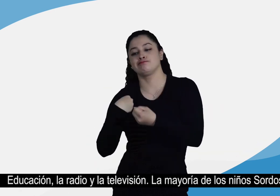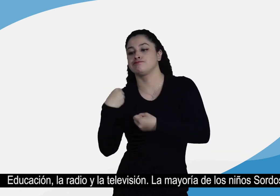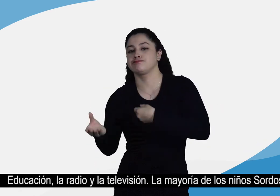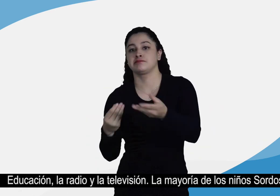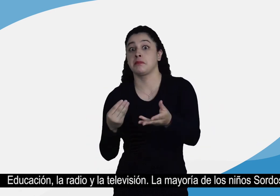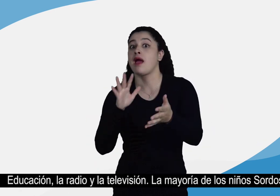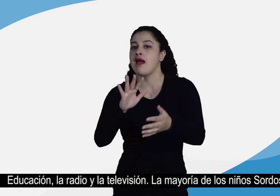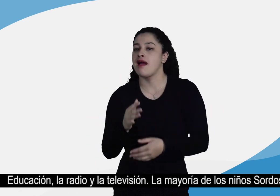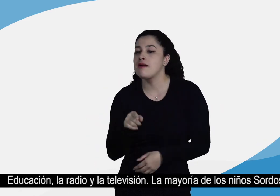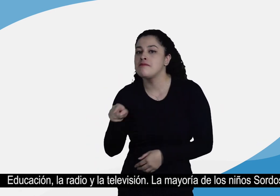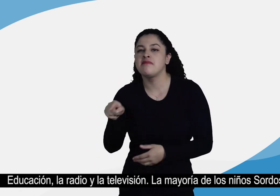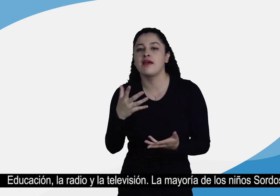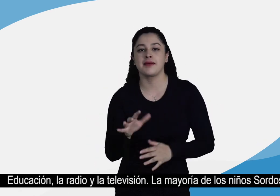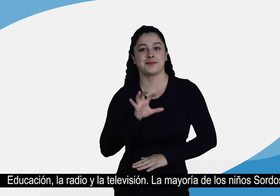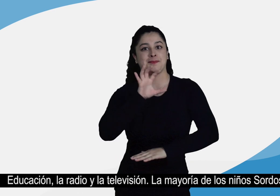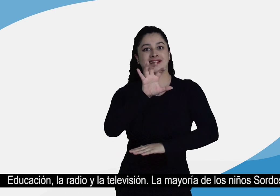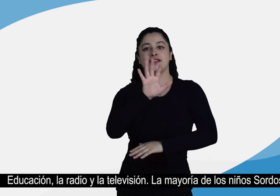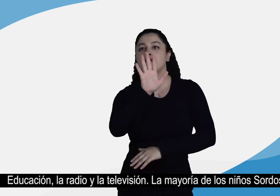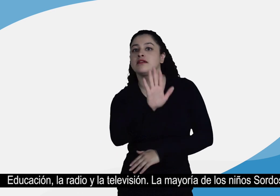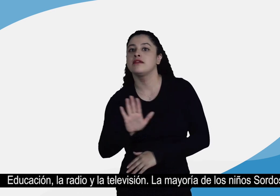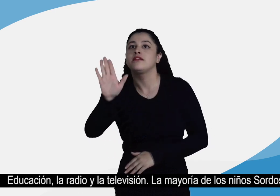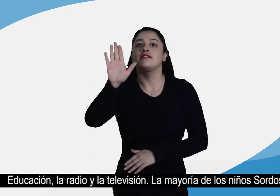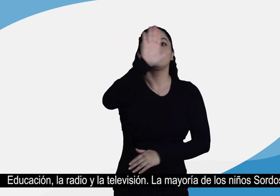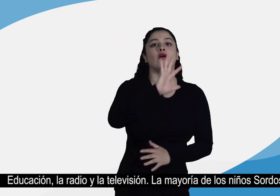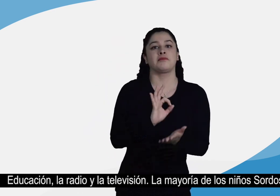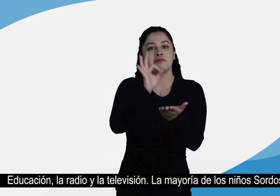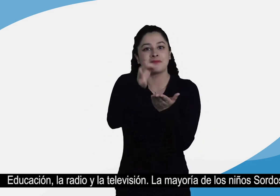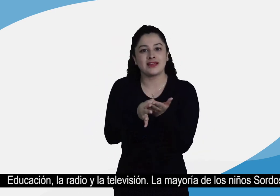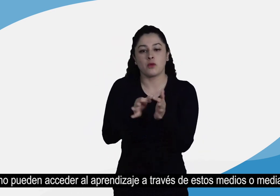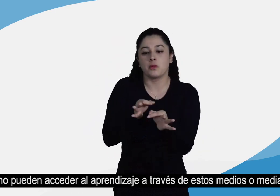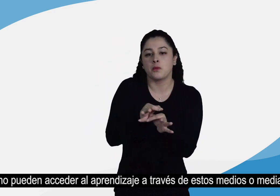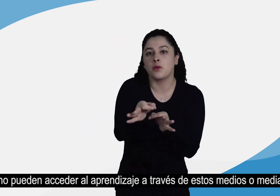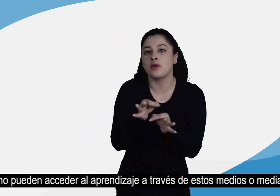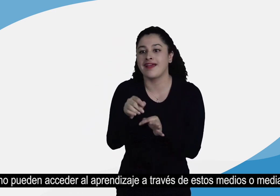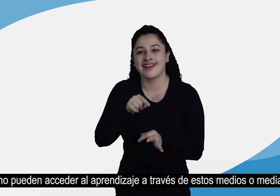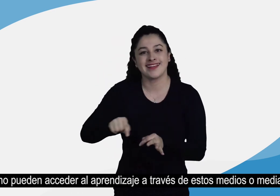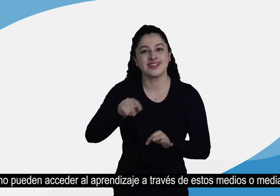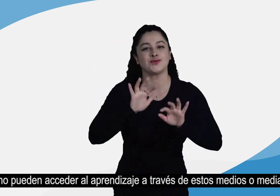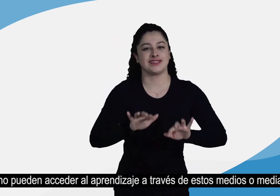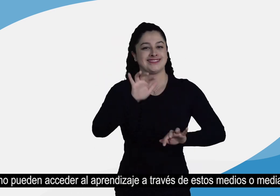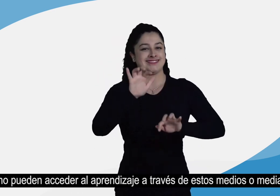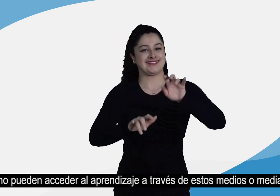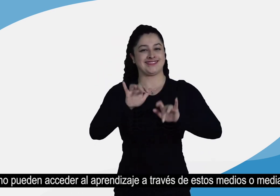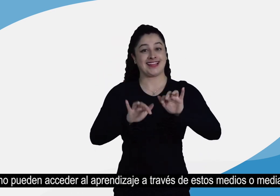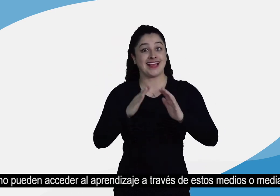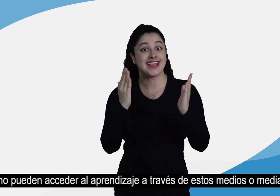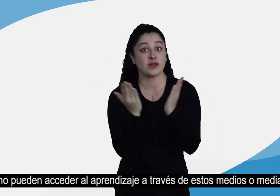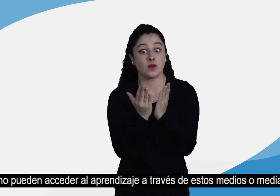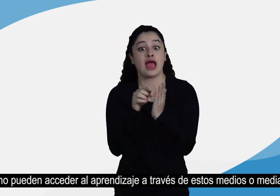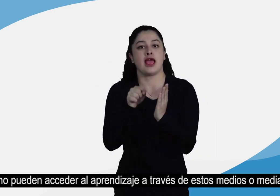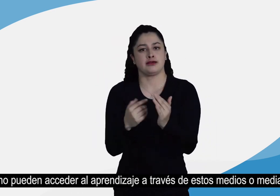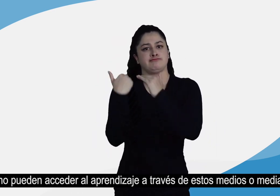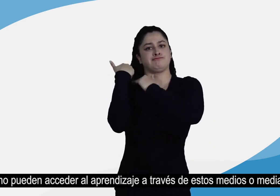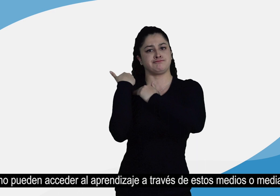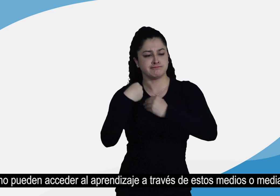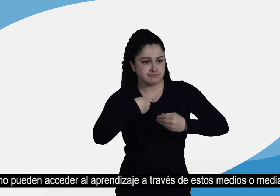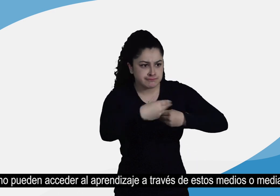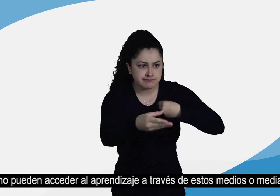televisión La mayoría de los niños sordos no pueden acceder al aprendizaje a través de estos medios